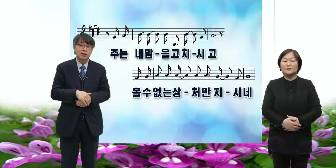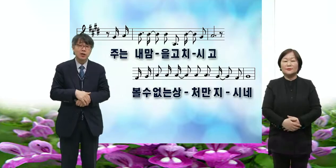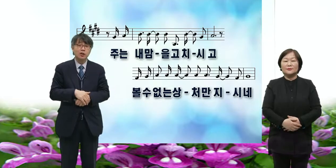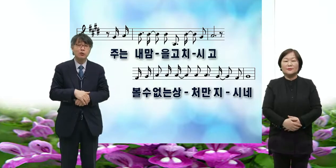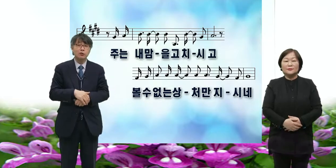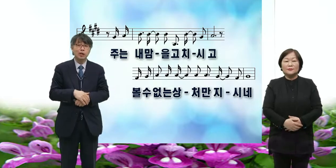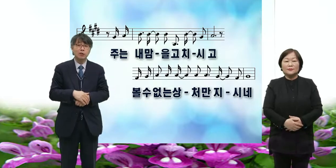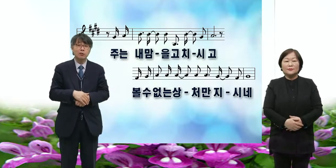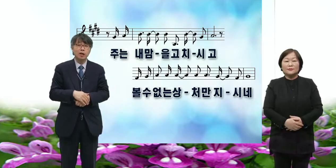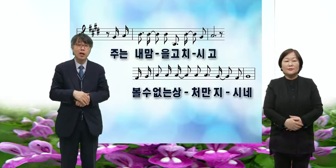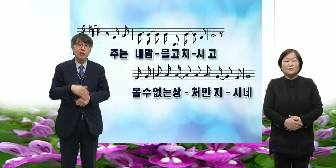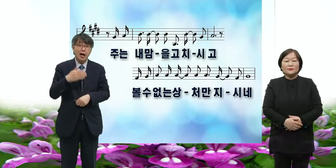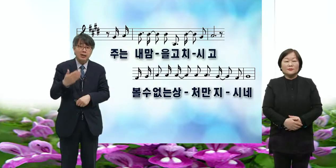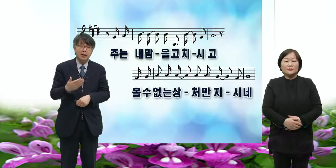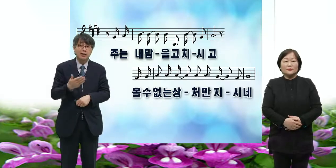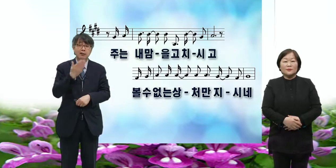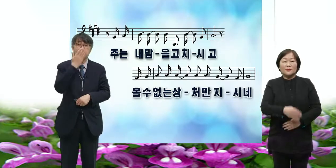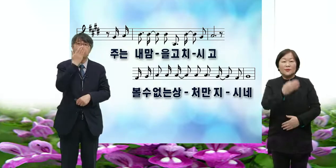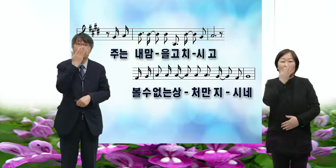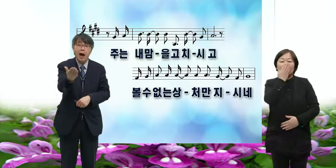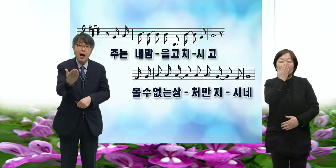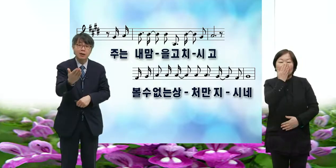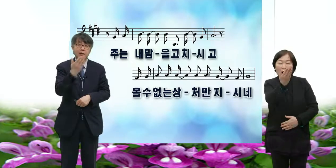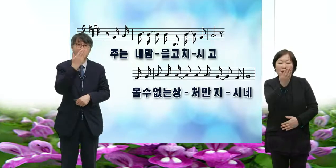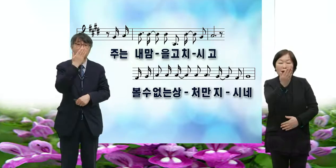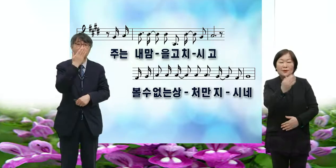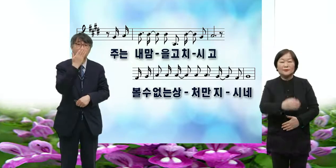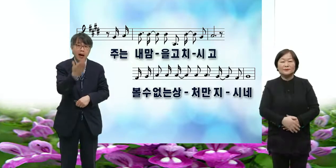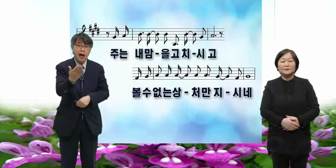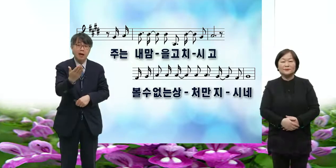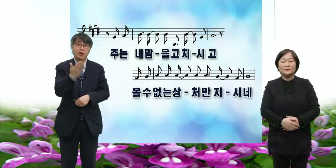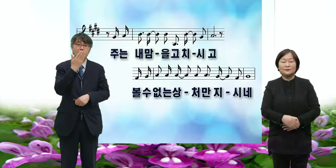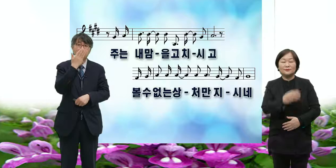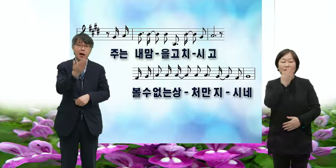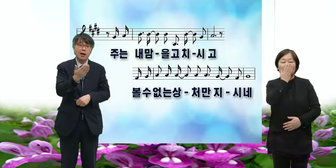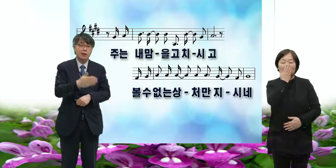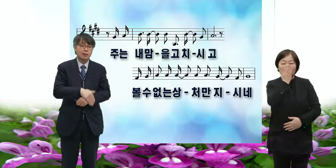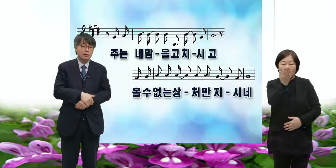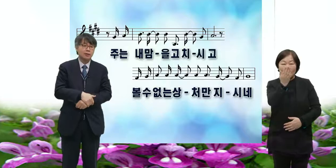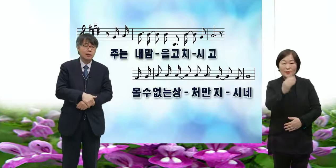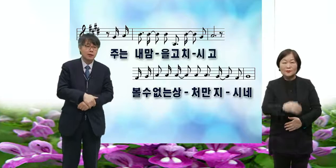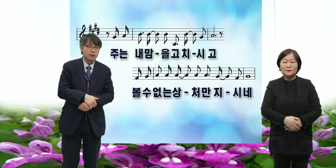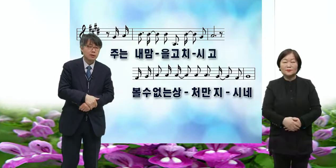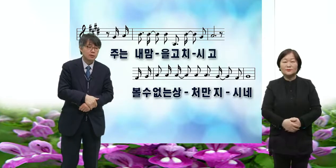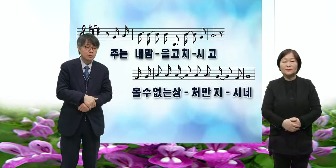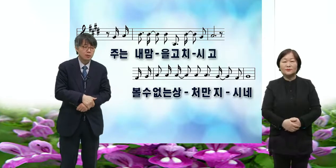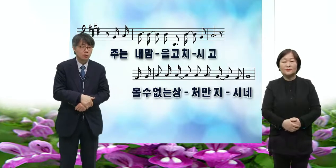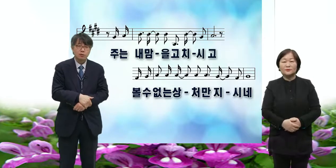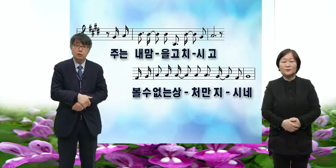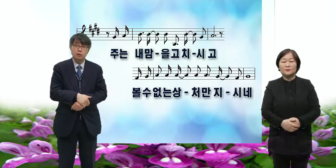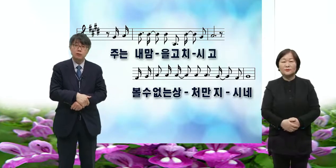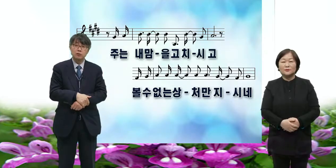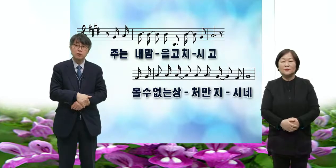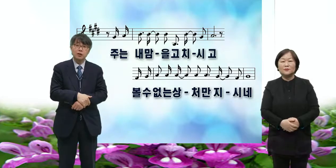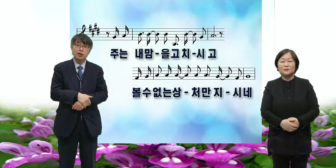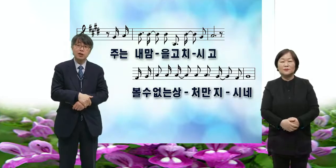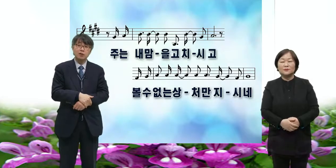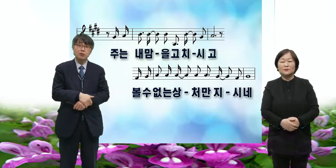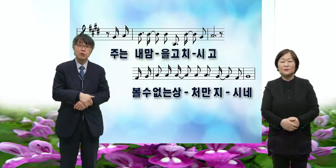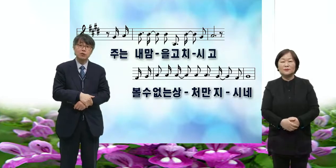그런 훈련을 하다 보니까 가능하다는 걸 이렇게 표현합니다. 네, 근데 뭐 그거 좀 비슷하게 하는데 우리도